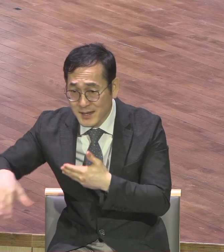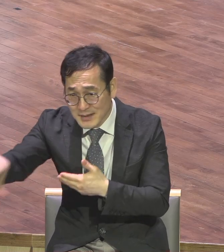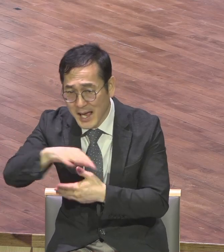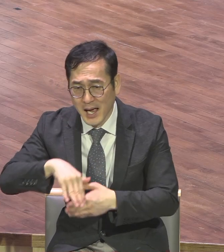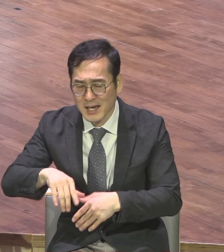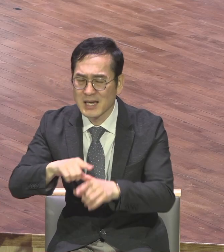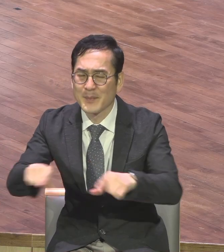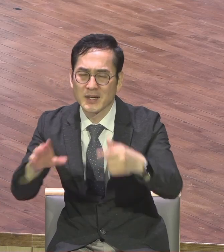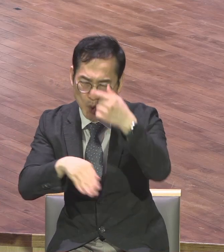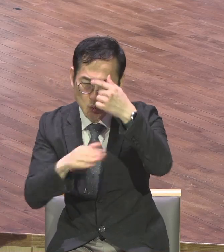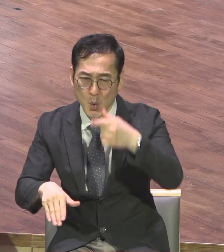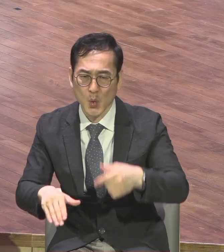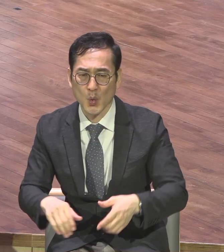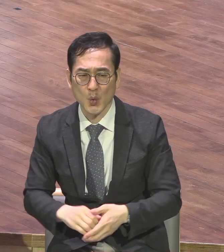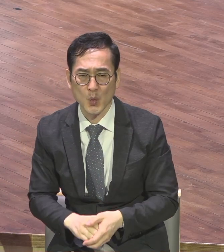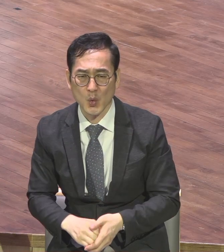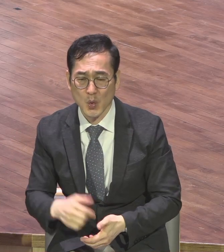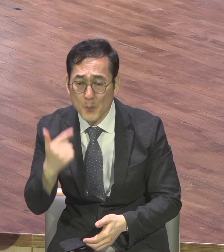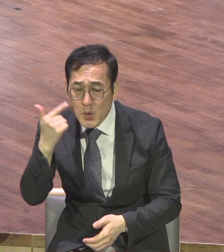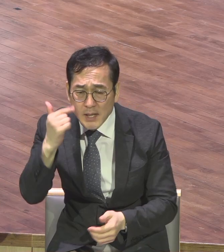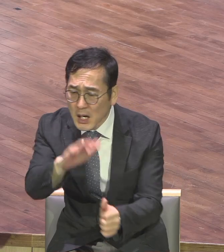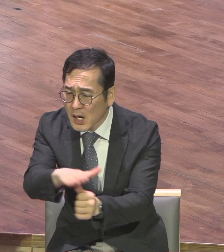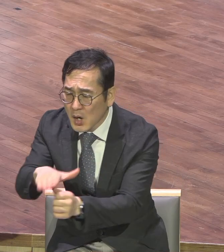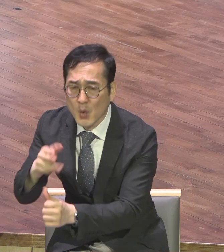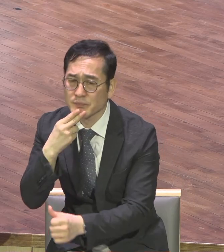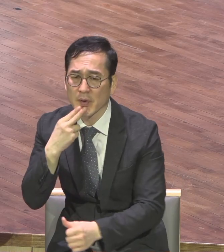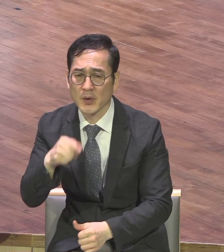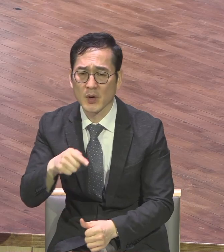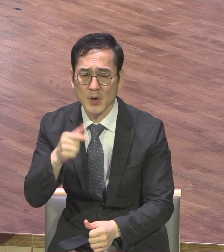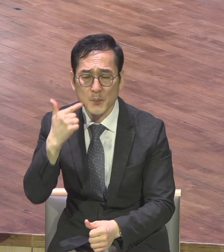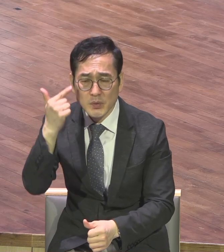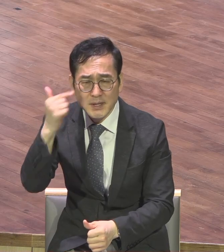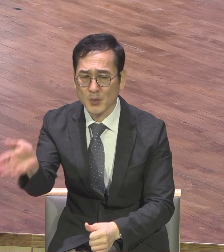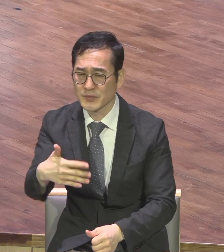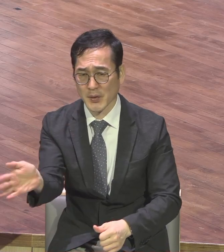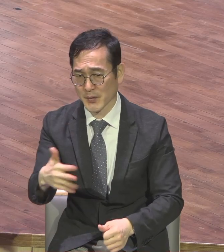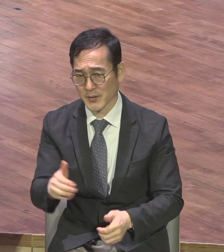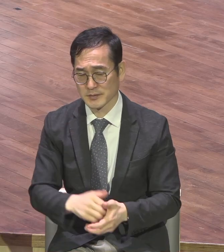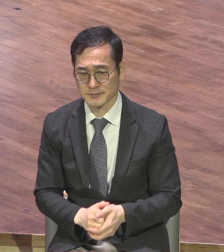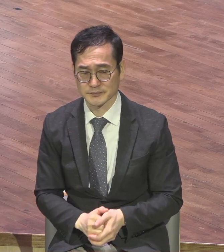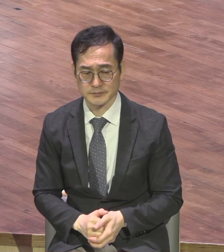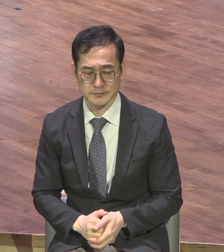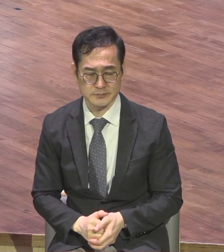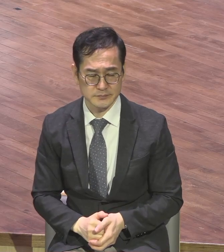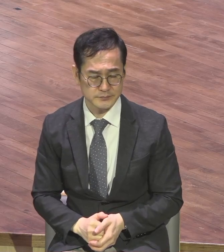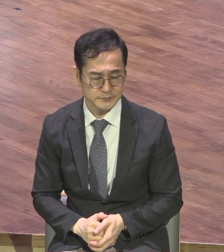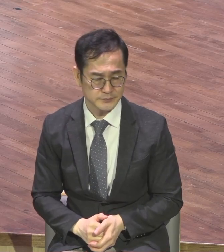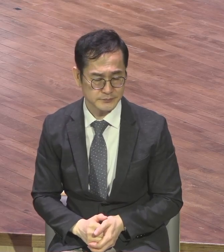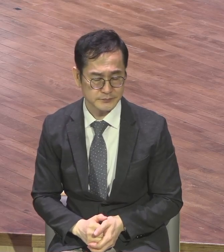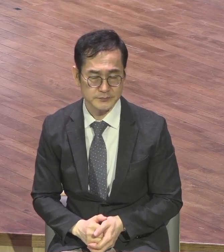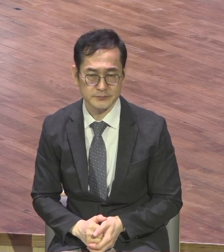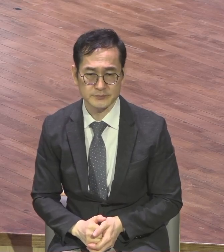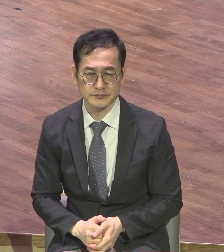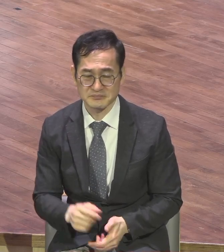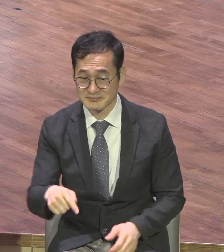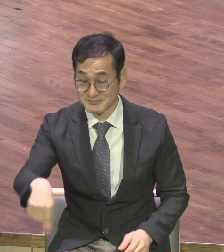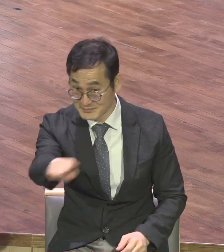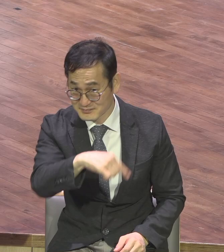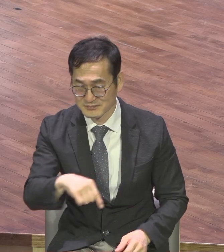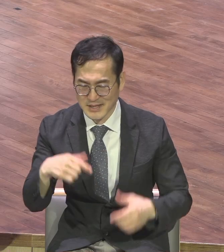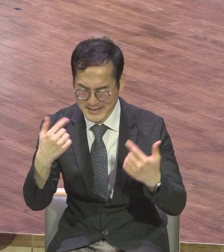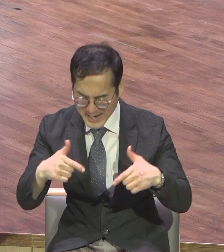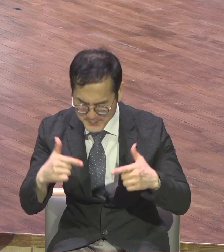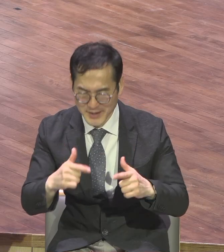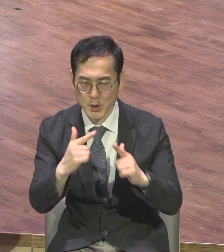다 평신도들이. 다 했어요. 사도행전 5장 42절에 보면 그들이 날마다 성전에 있든지